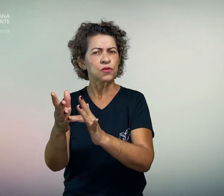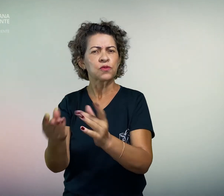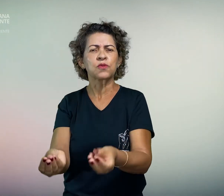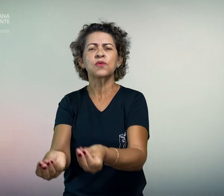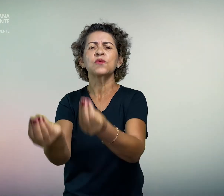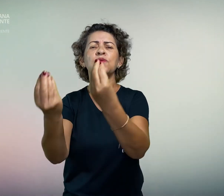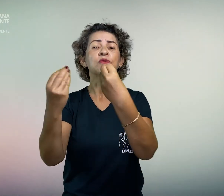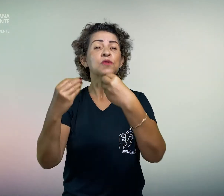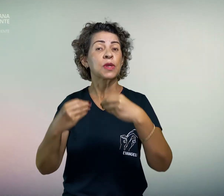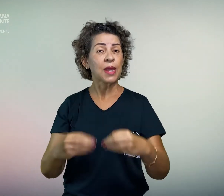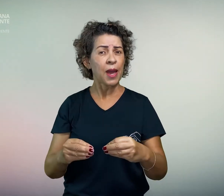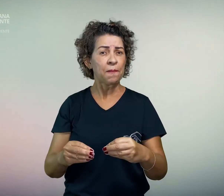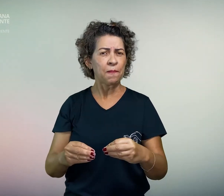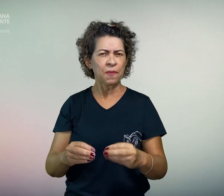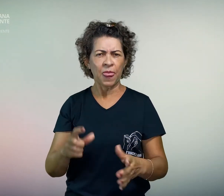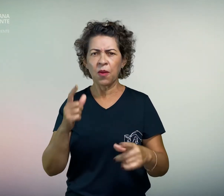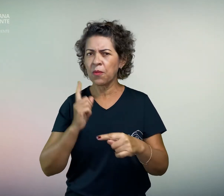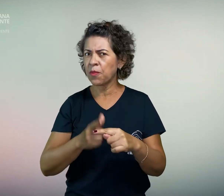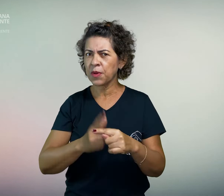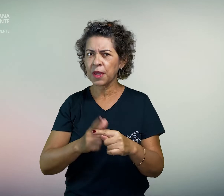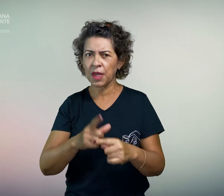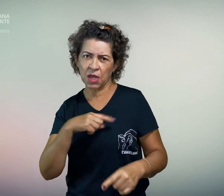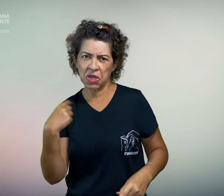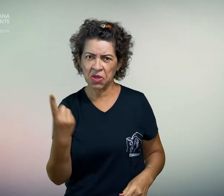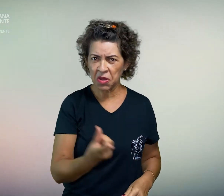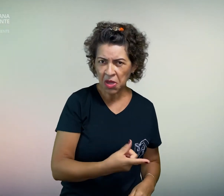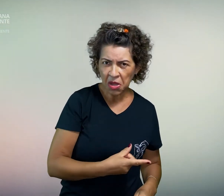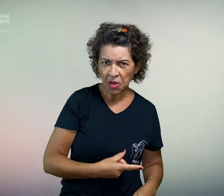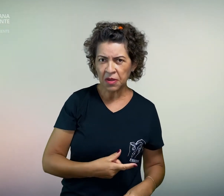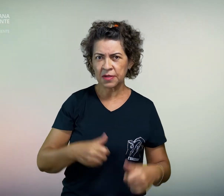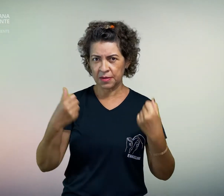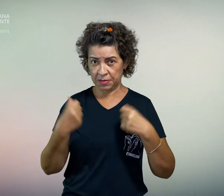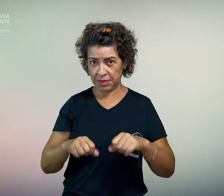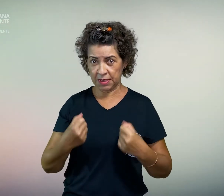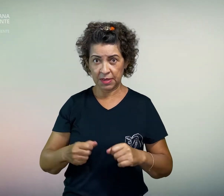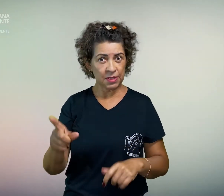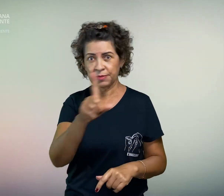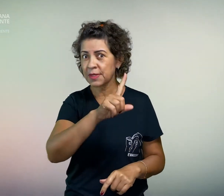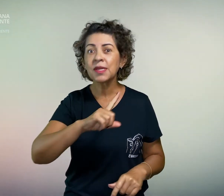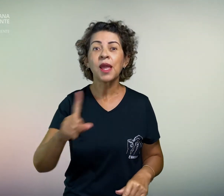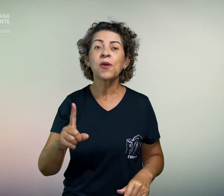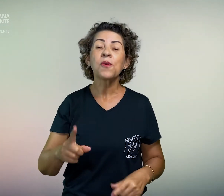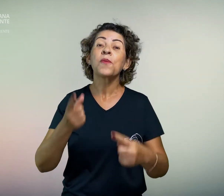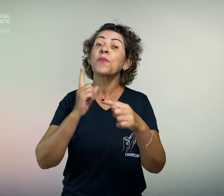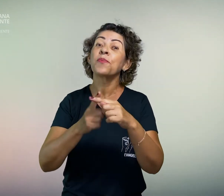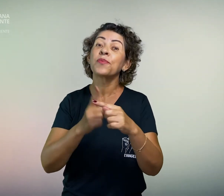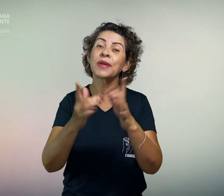Ele nos oferece não porque merecemos, mas sim porque Ele nos